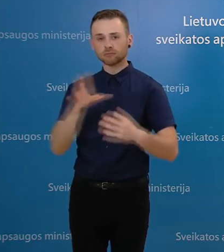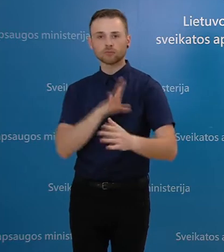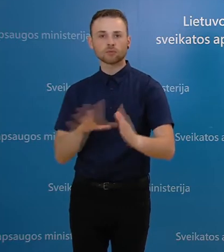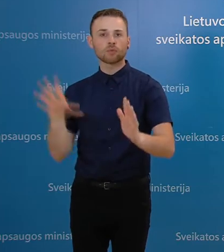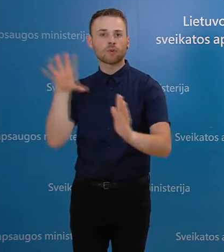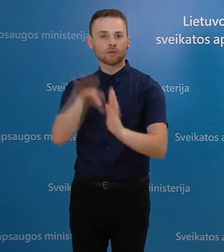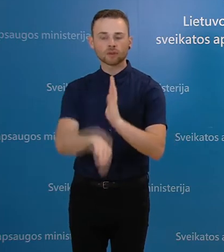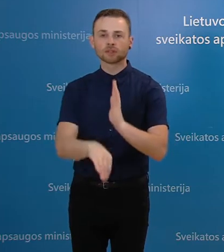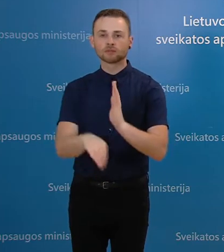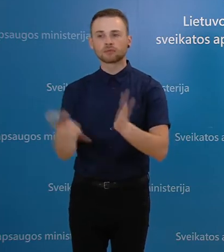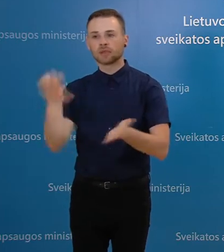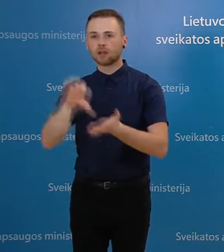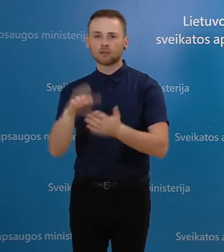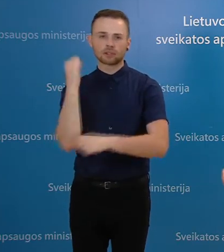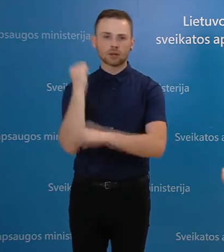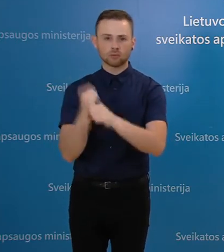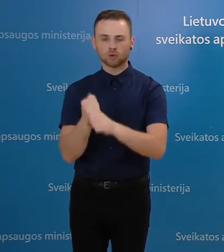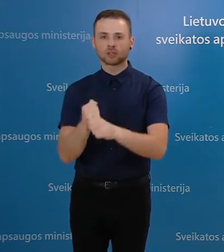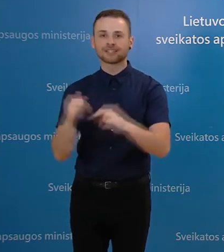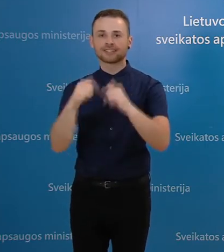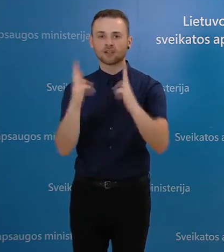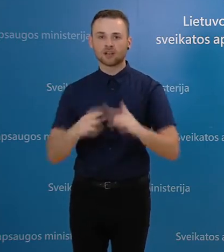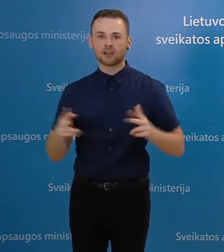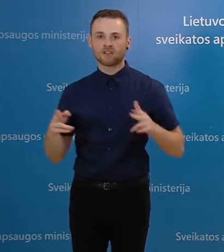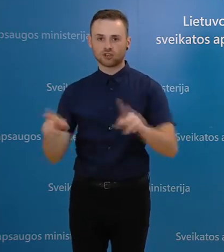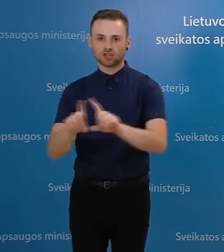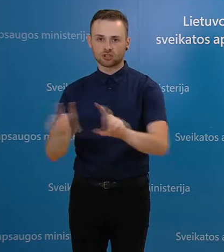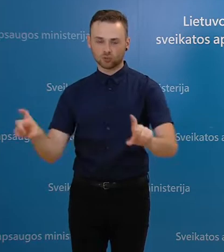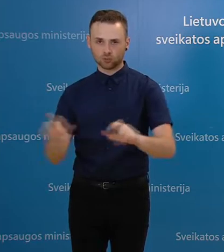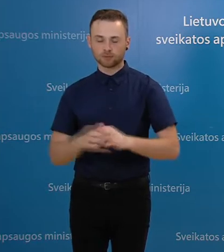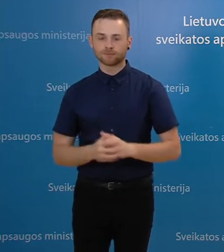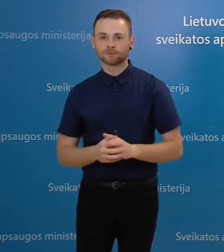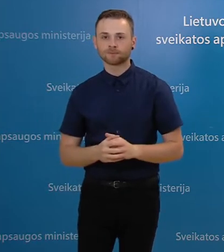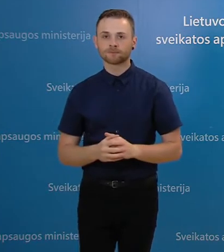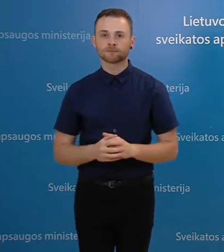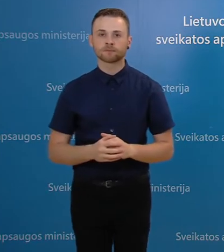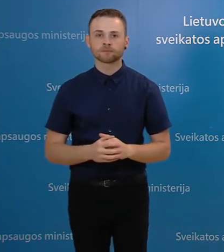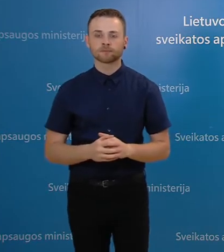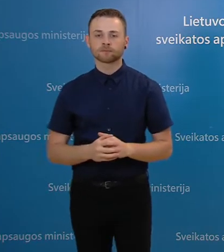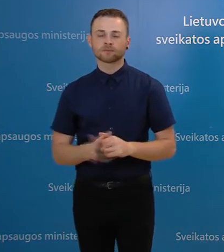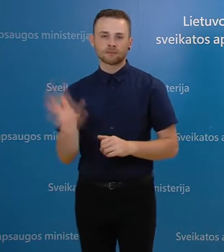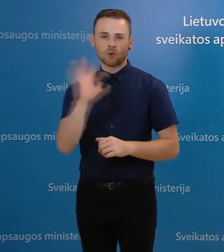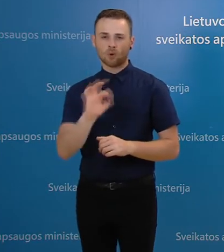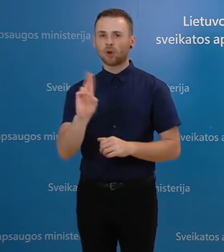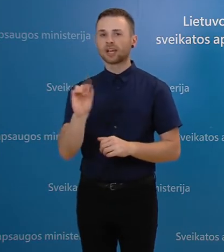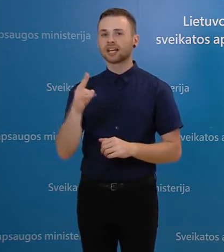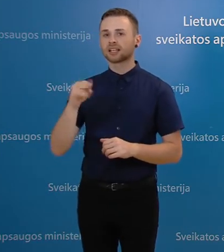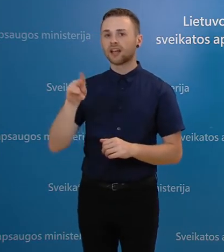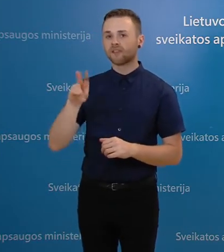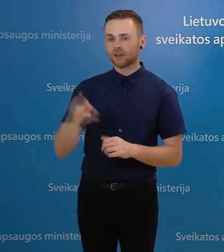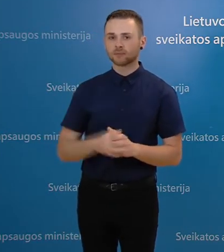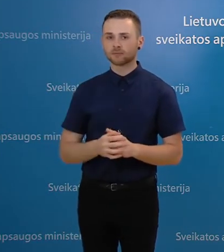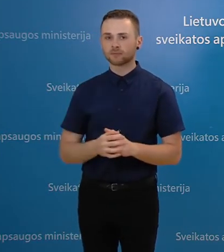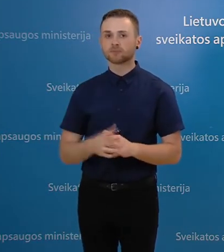vėžio instituto darbuotojai. Ir labai trumpai apie Kernavę, taigi Kernavėje gegužės 30 dieną